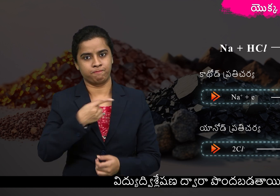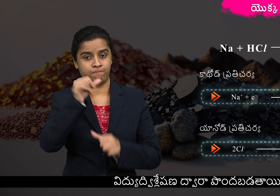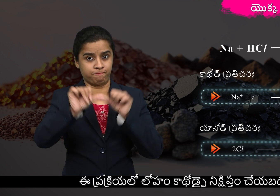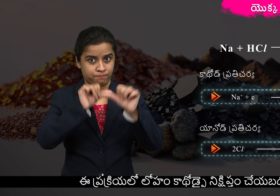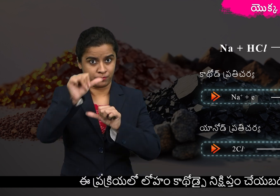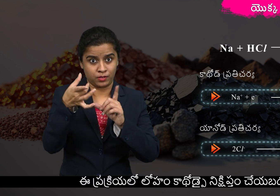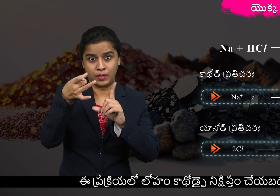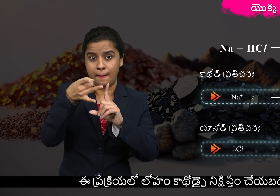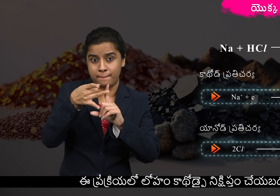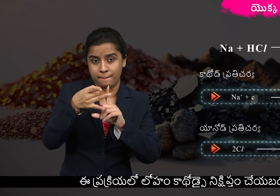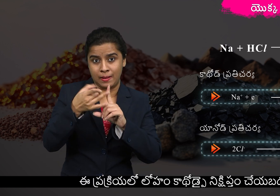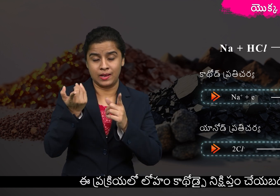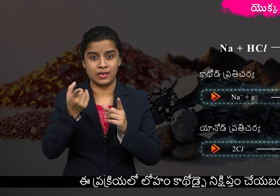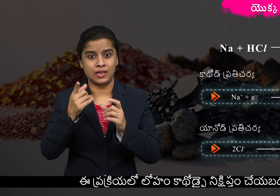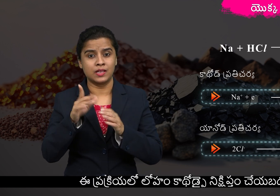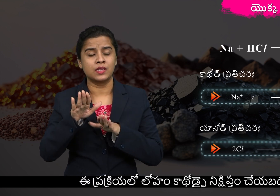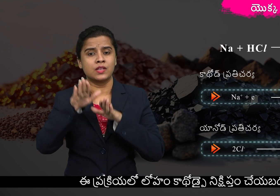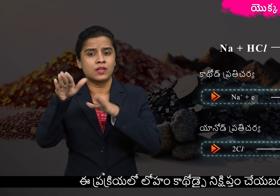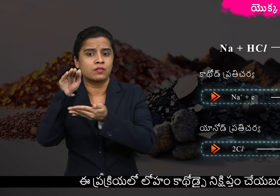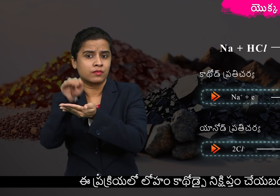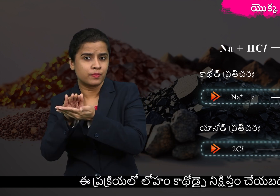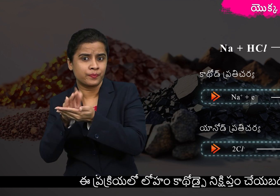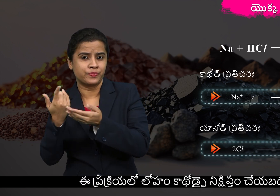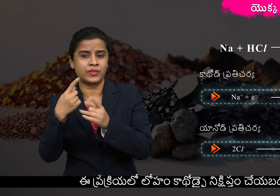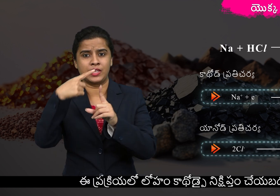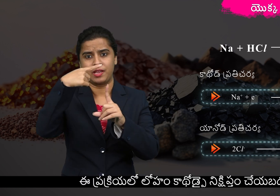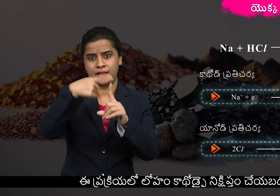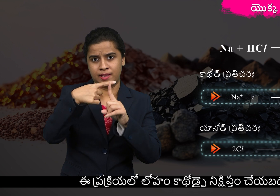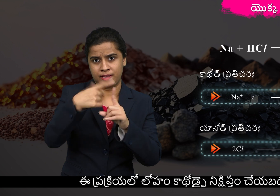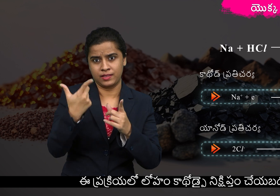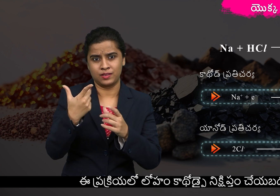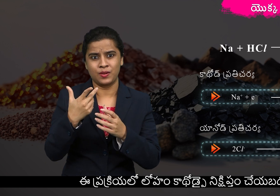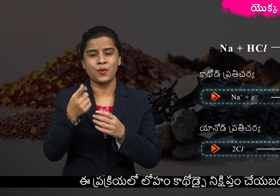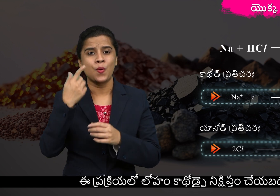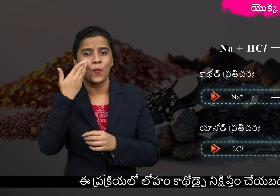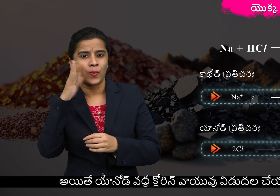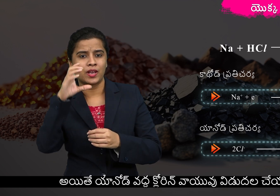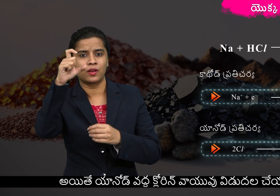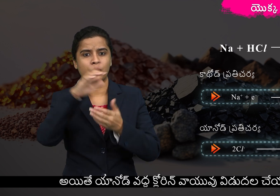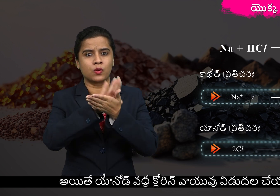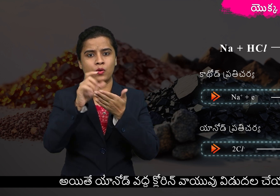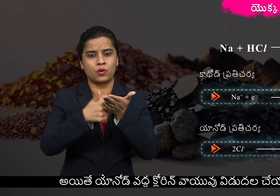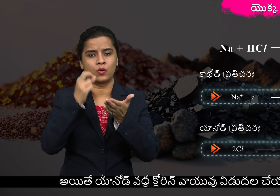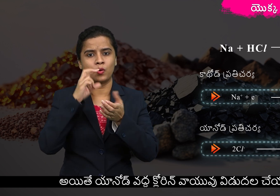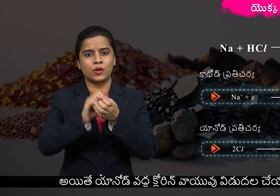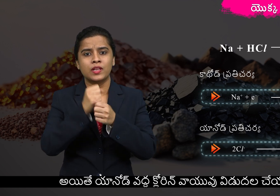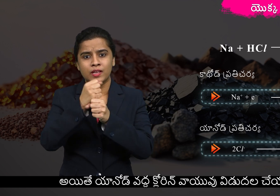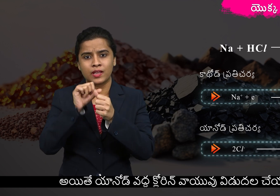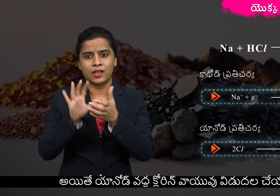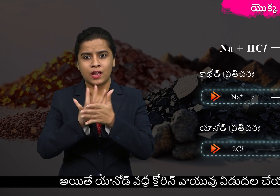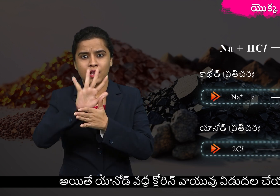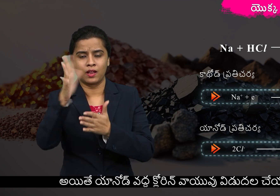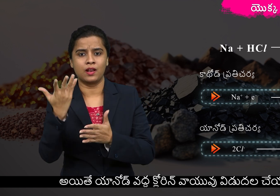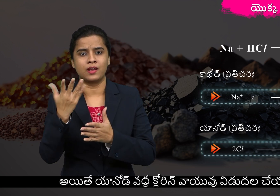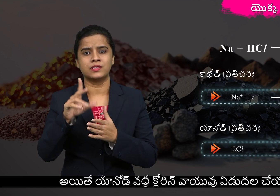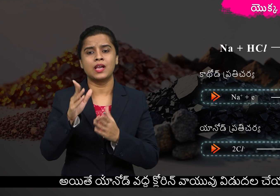పొందబడతాయి. ఈ ప్రక్రియలో లోహం కాథోడ్పై నిక్షిప్తం చేయబడుతుంది, అయితే యానోడ్ వద్ద